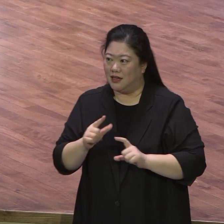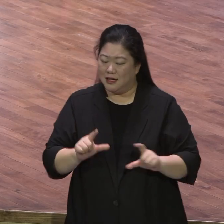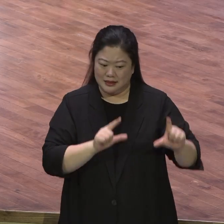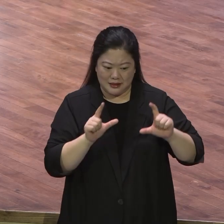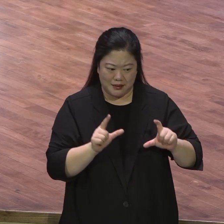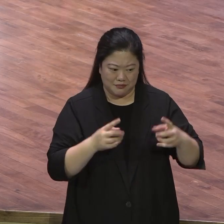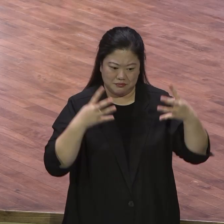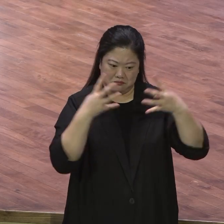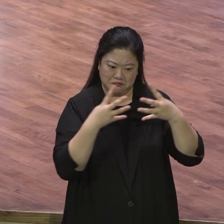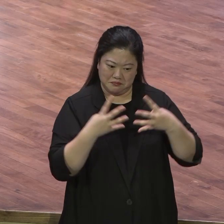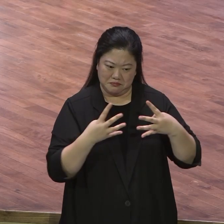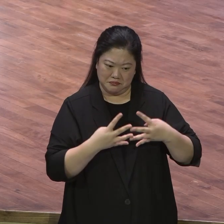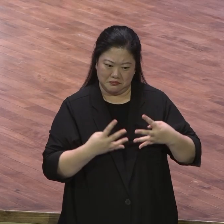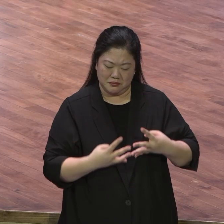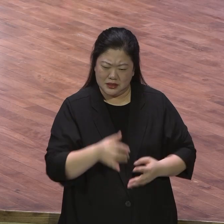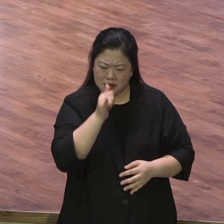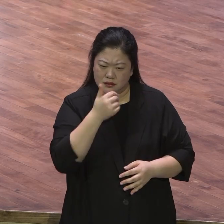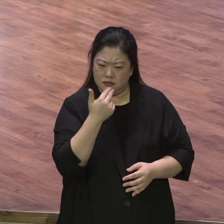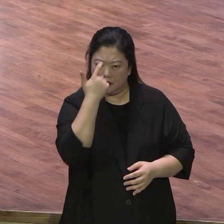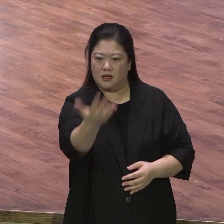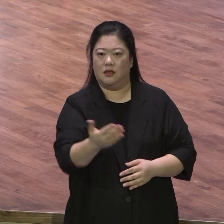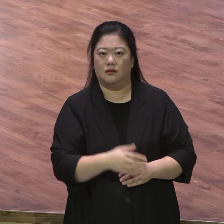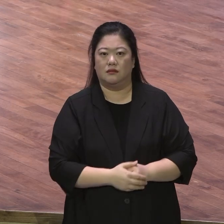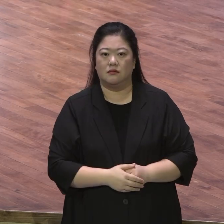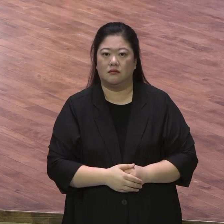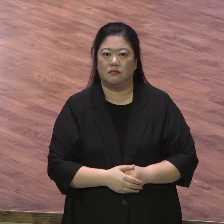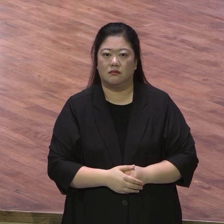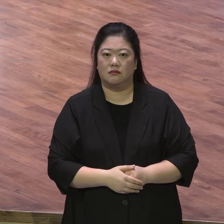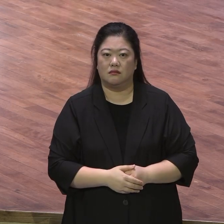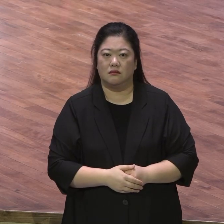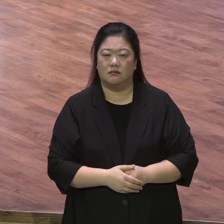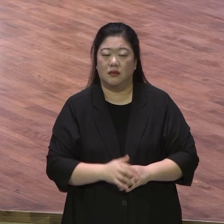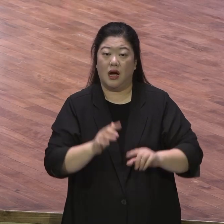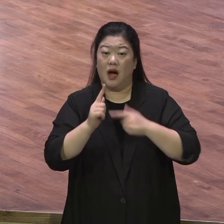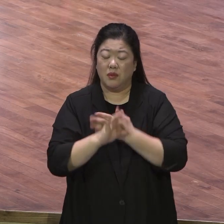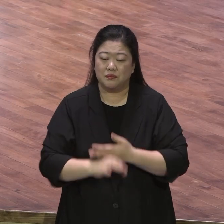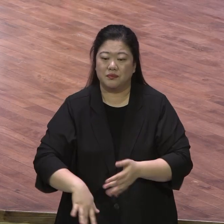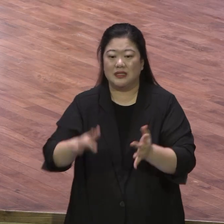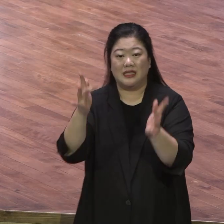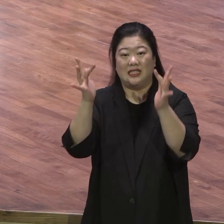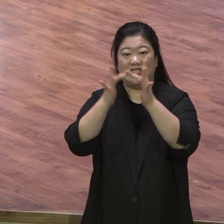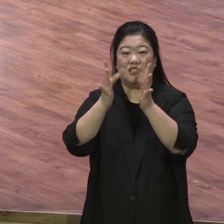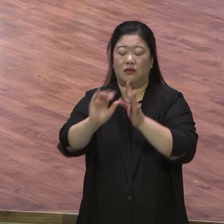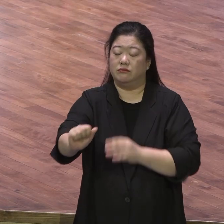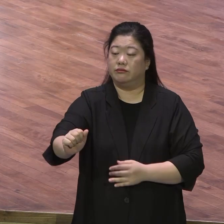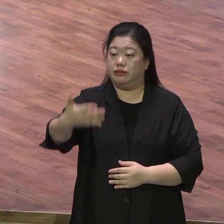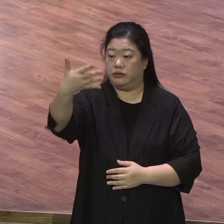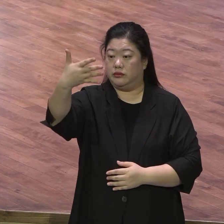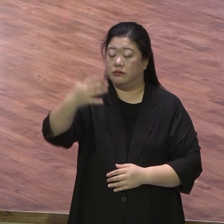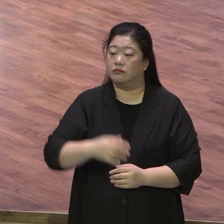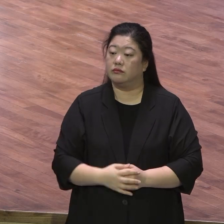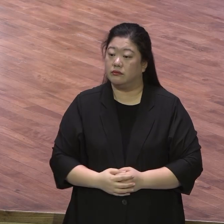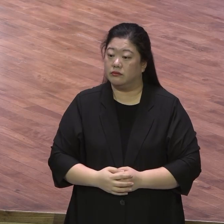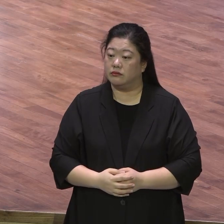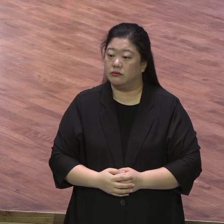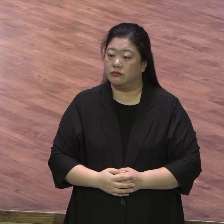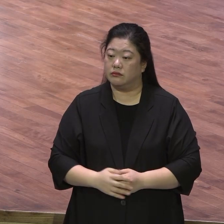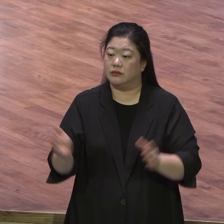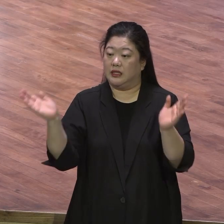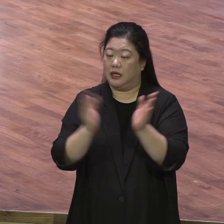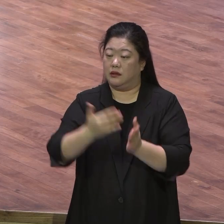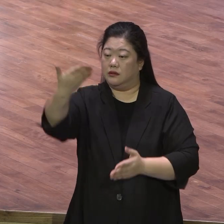예배만 보고 가. 듣고 마라. 노트만 적어놨어. 삶속에